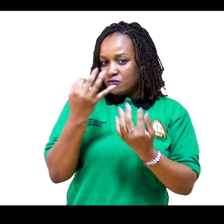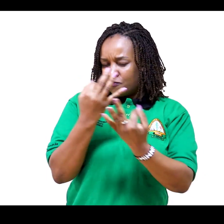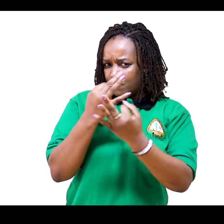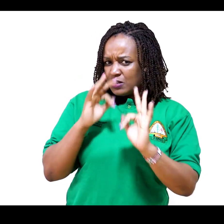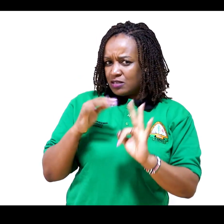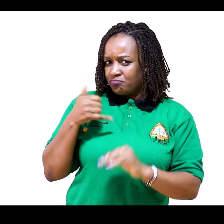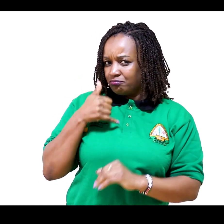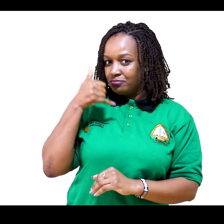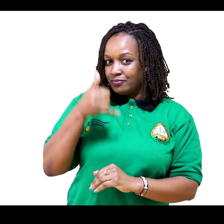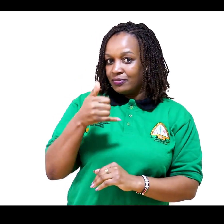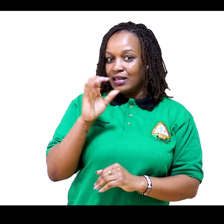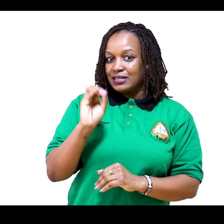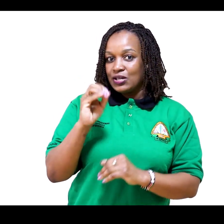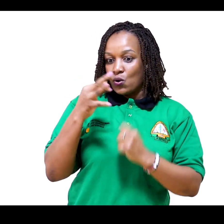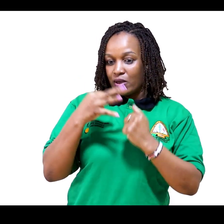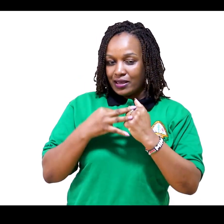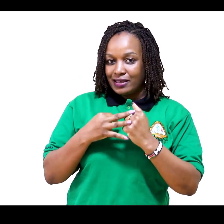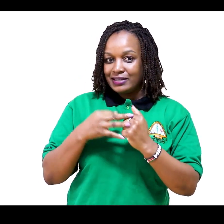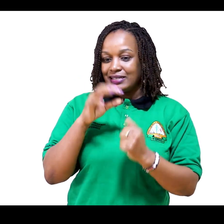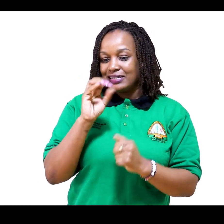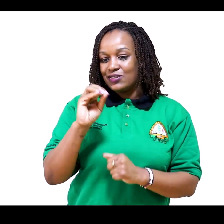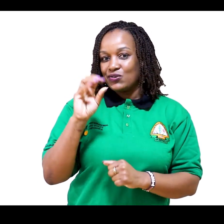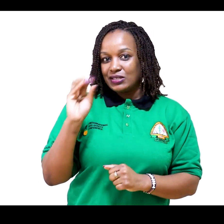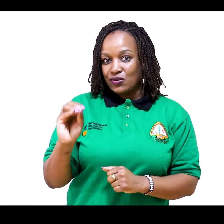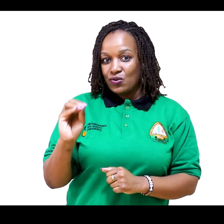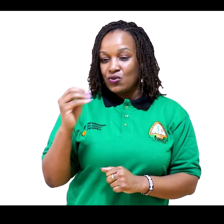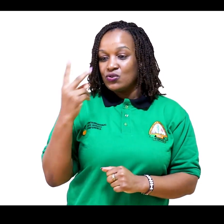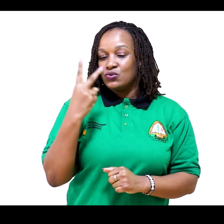1349. Ujumbe mfupi wa SMS